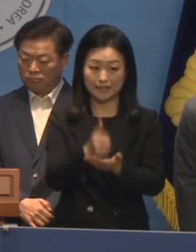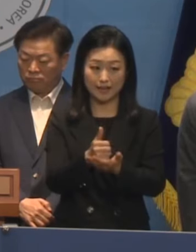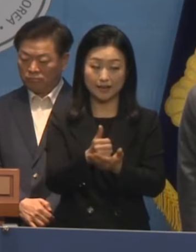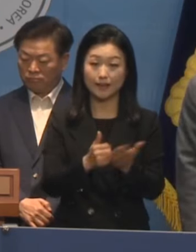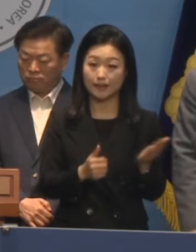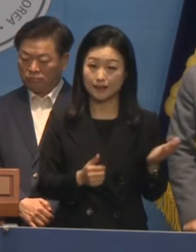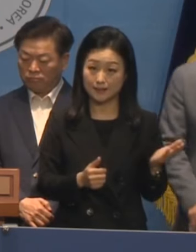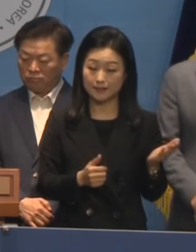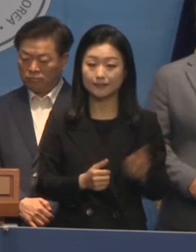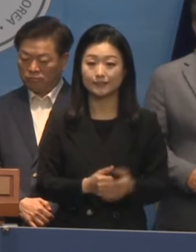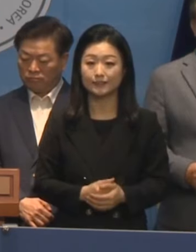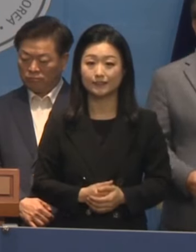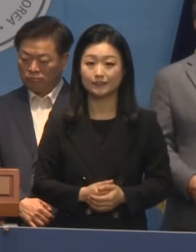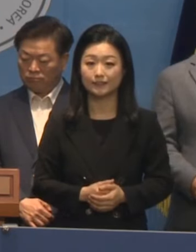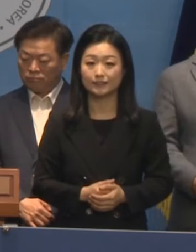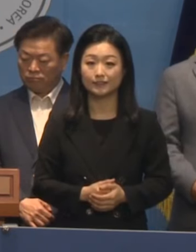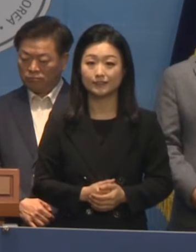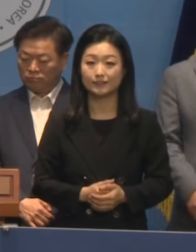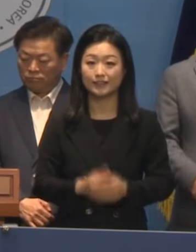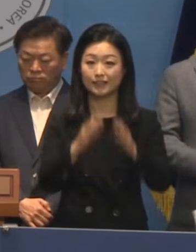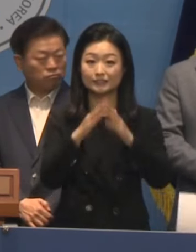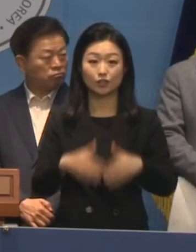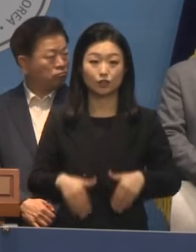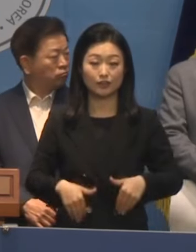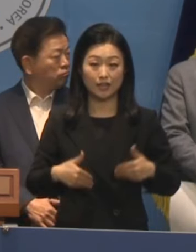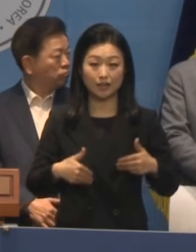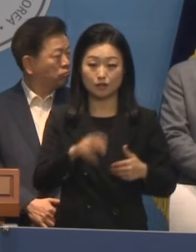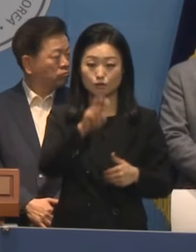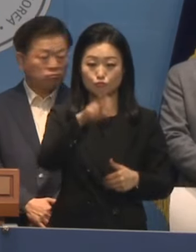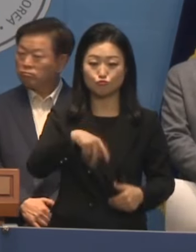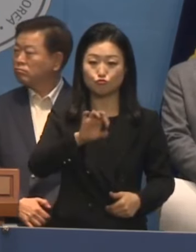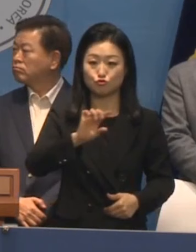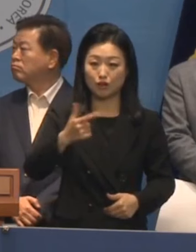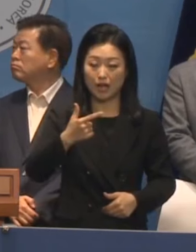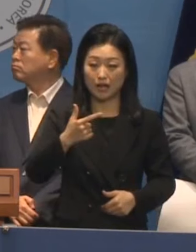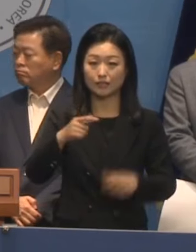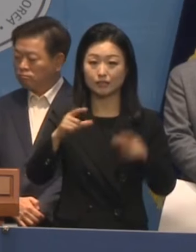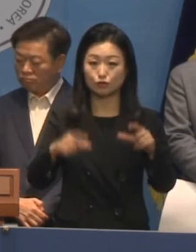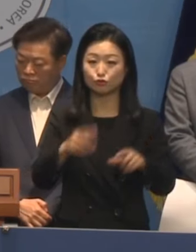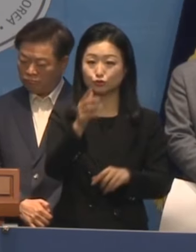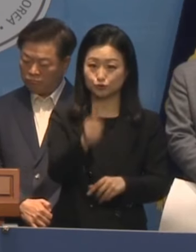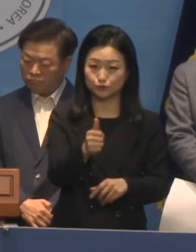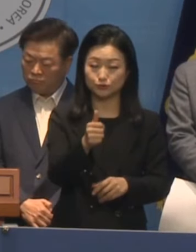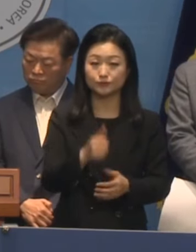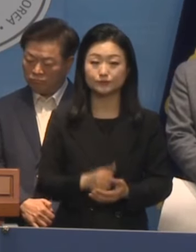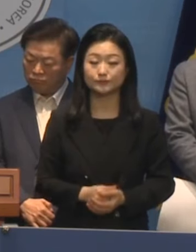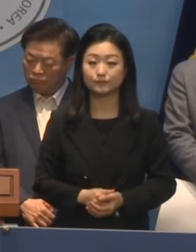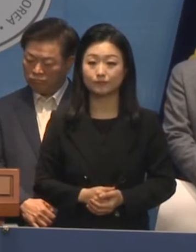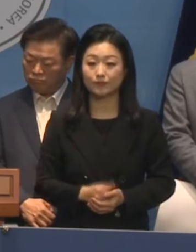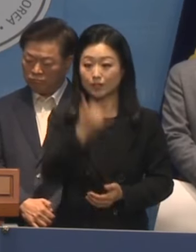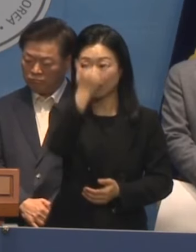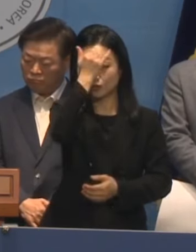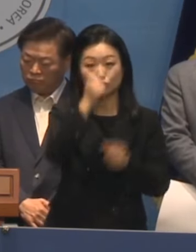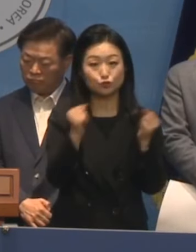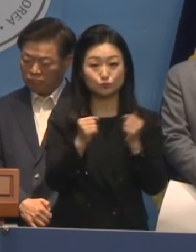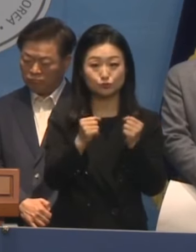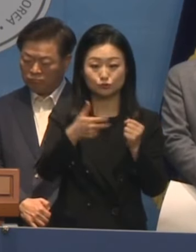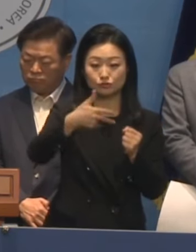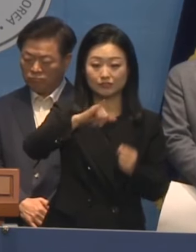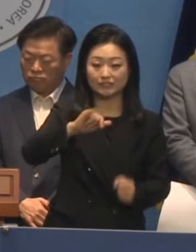있니다 김산 전남 무한 군입니다 송기섭 충북진천